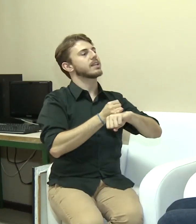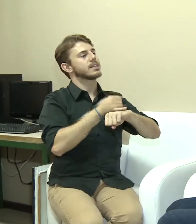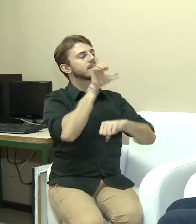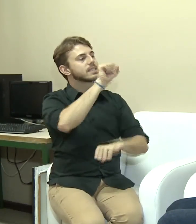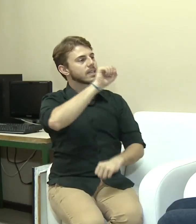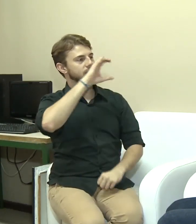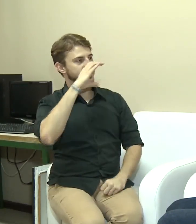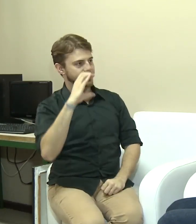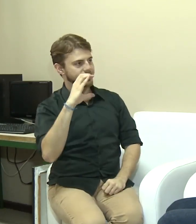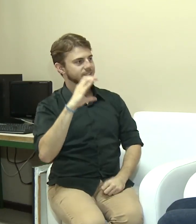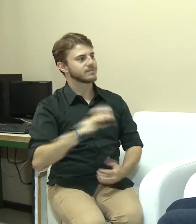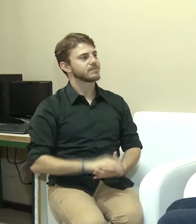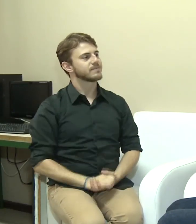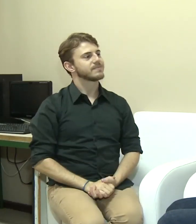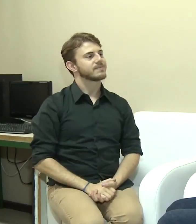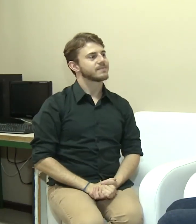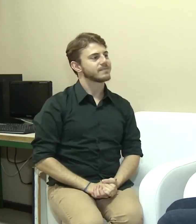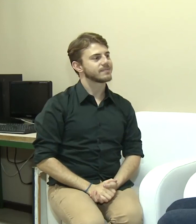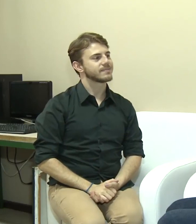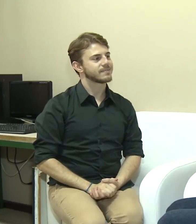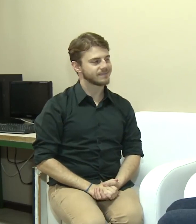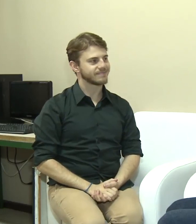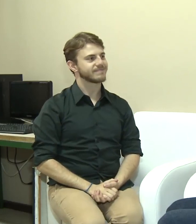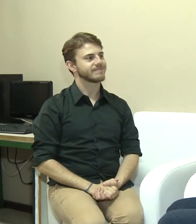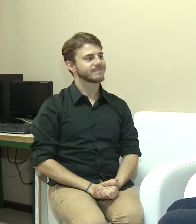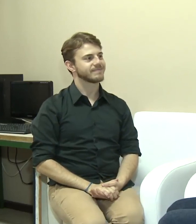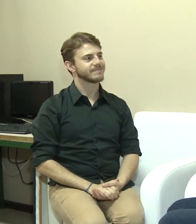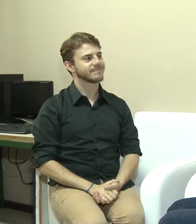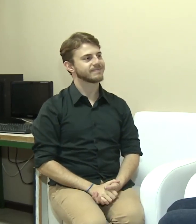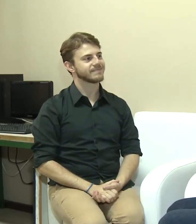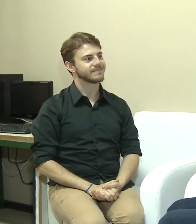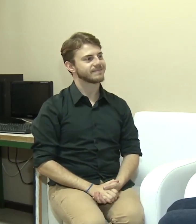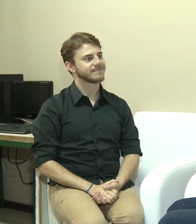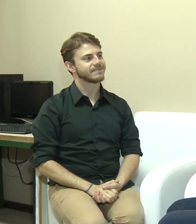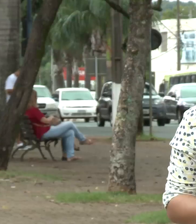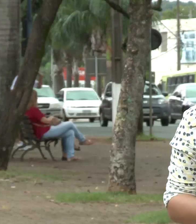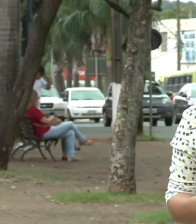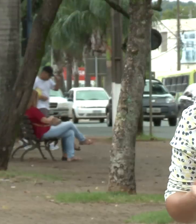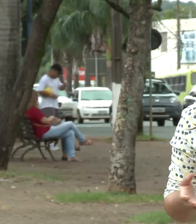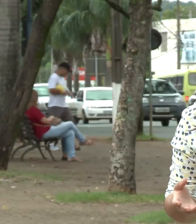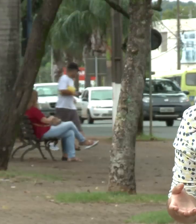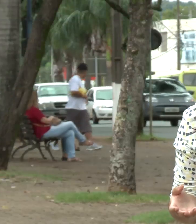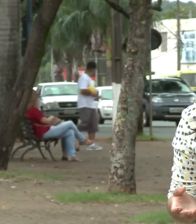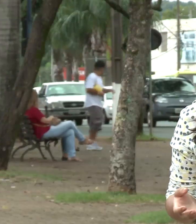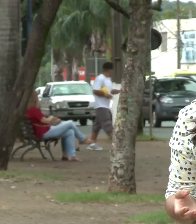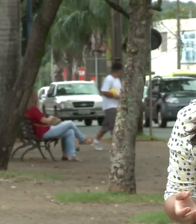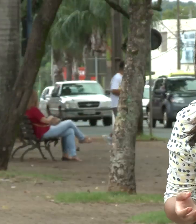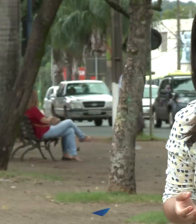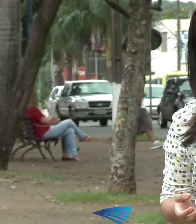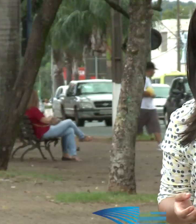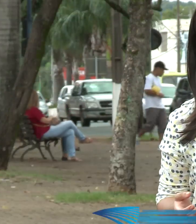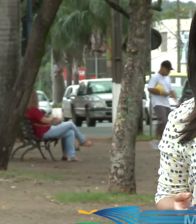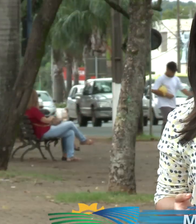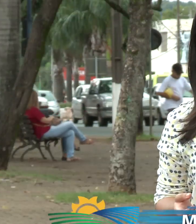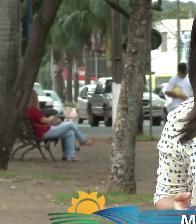em Joinville, em Santa Catarina, que é uma universidade federal. Foz do Iguaçu foi a primeira cidade do Paraná